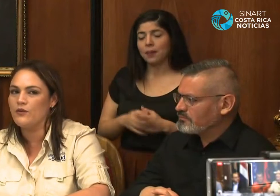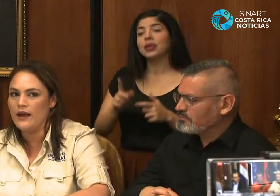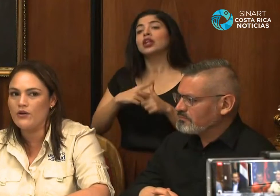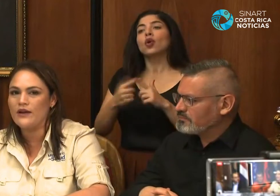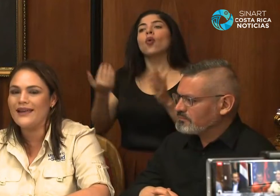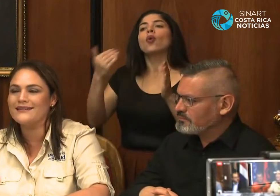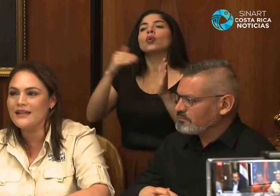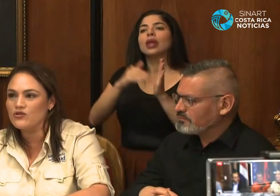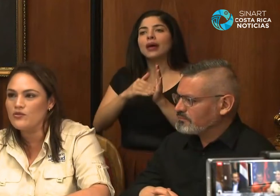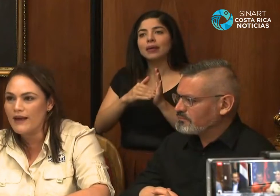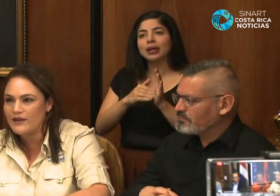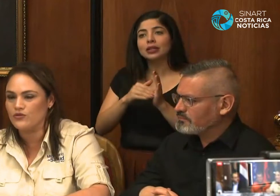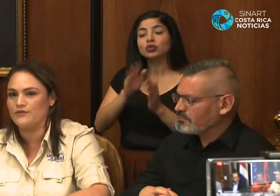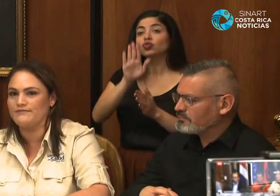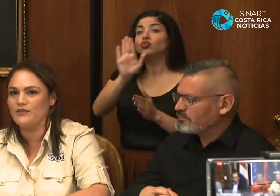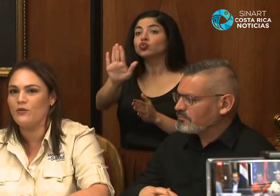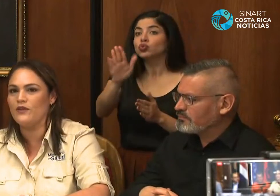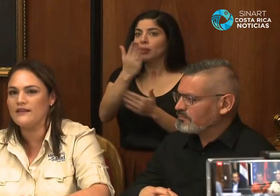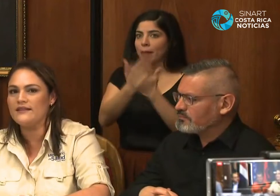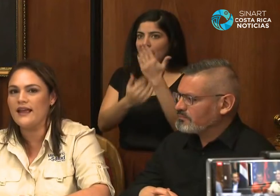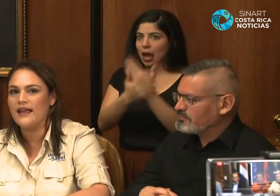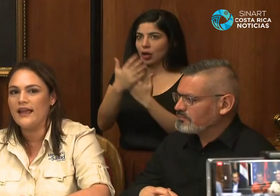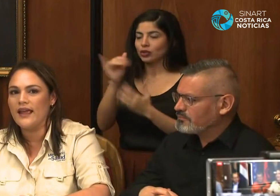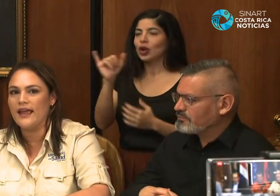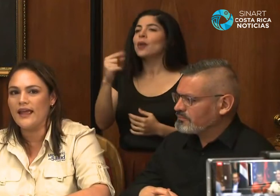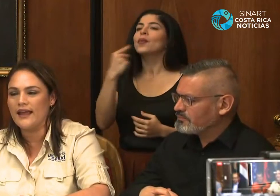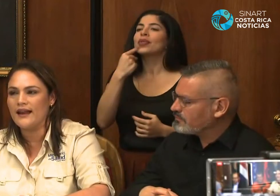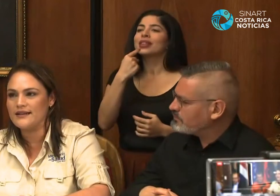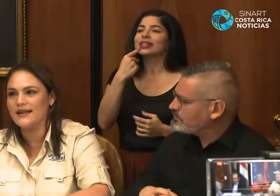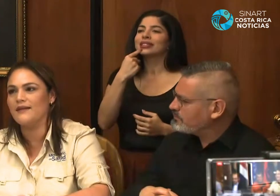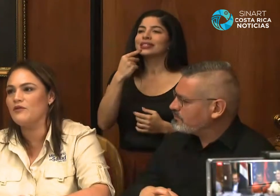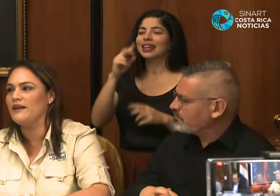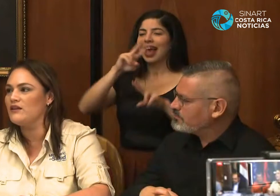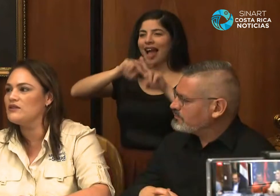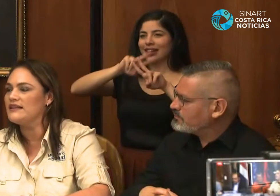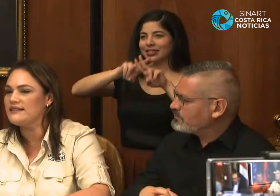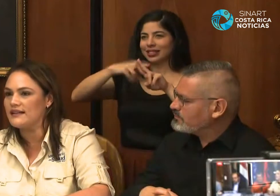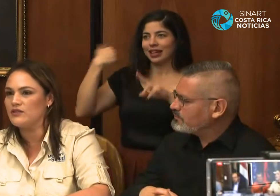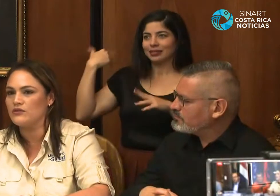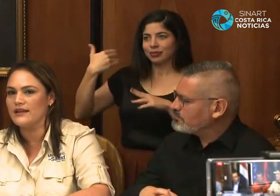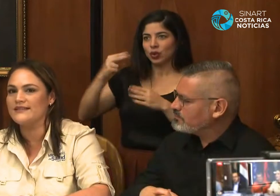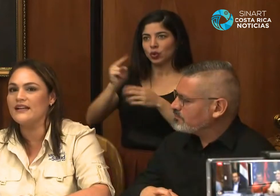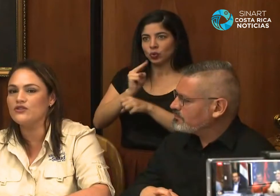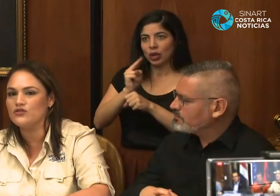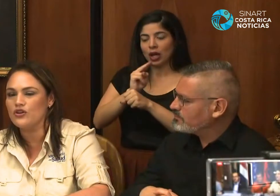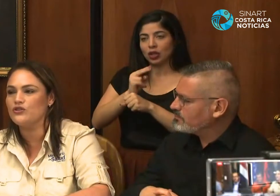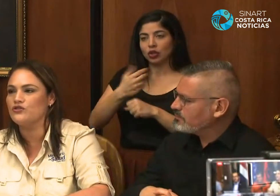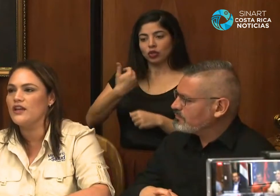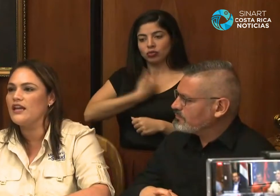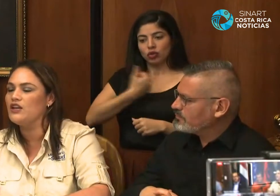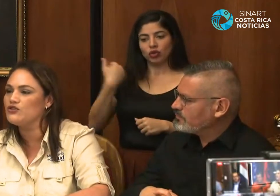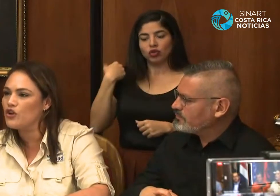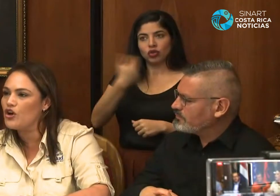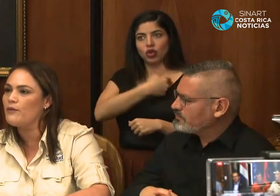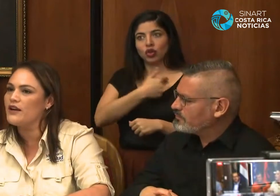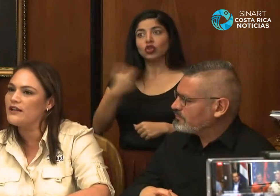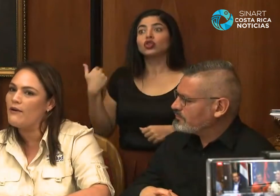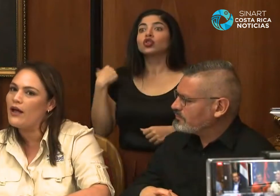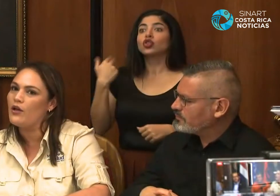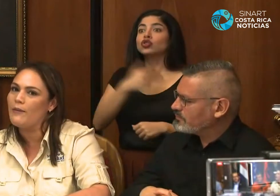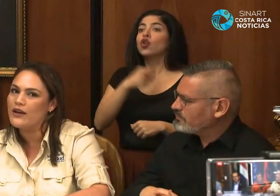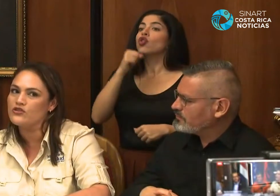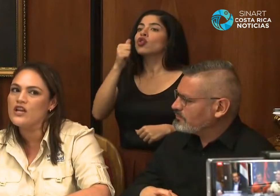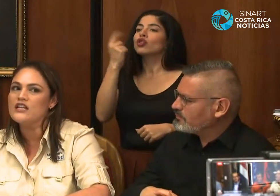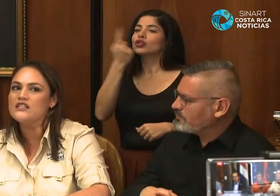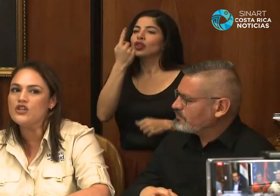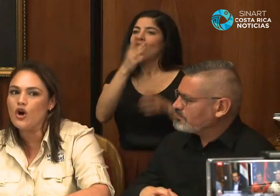es que de nuevo, está en tus manos, como dice el hashtag que hemos venido utilizando, está en nosotros, y no solo por el